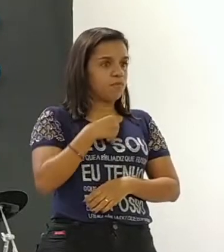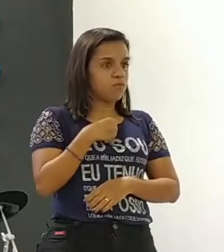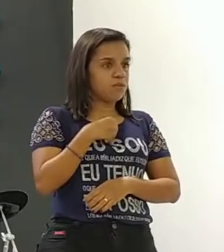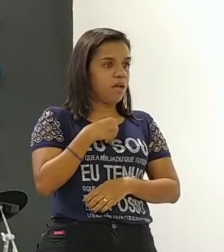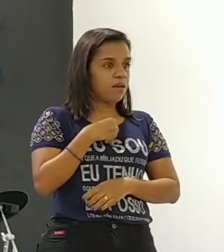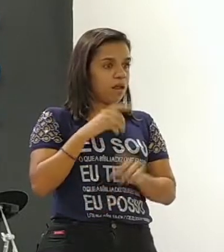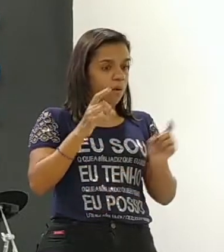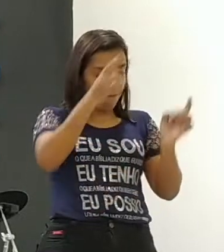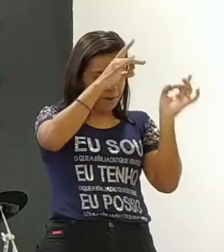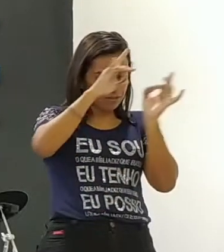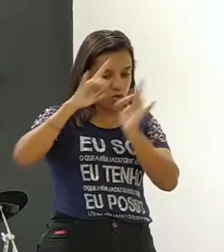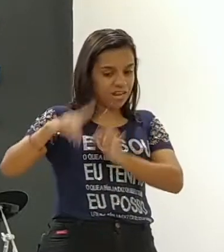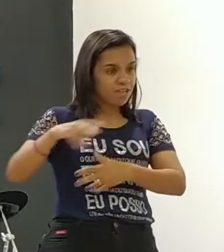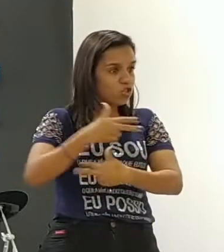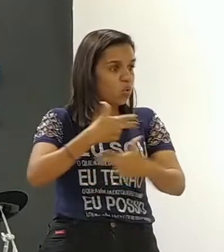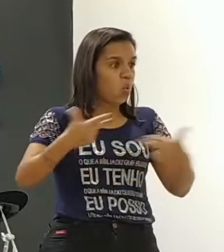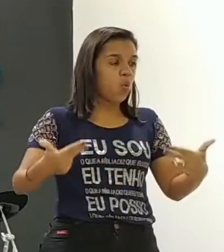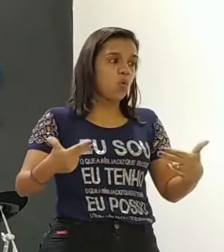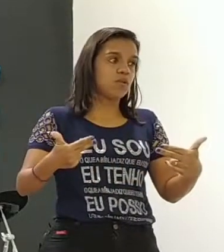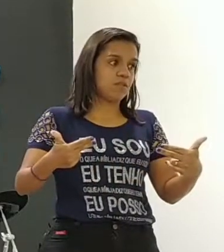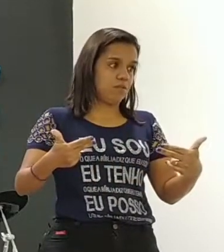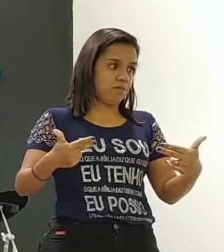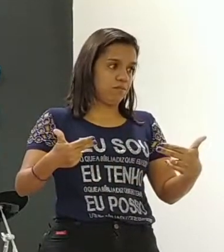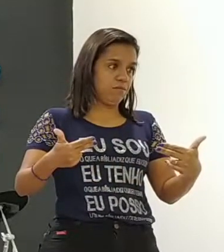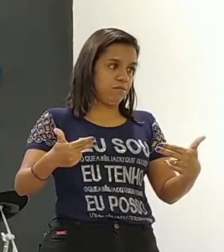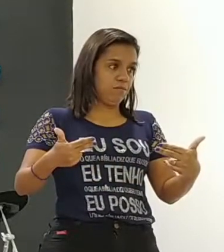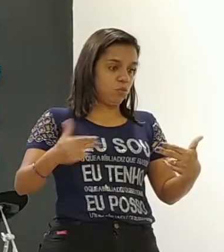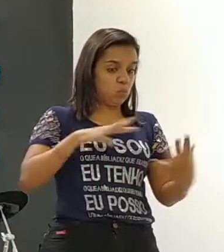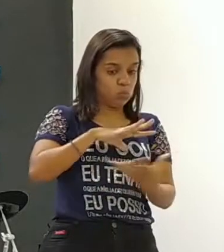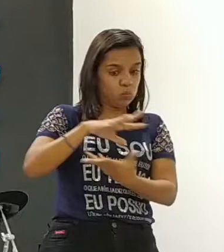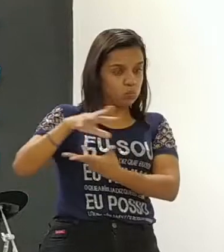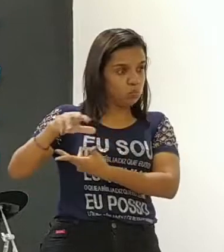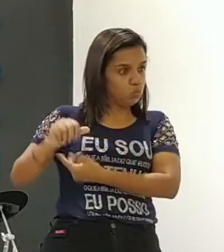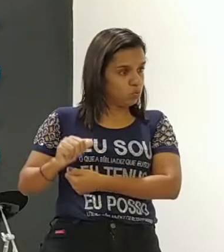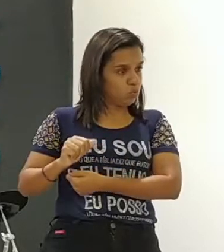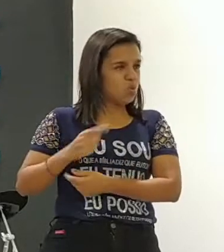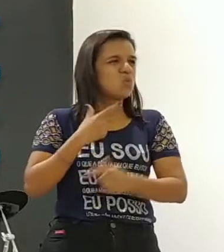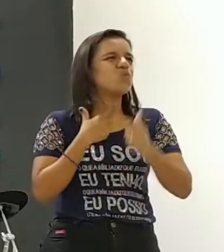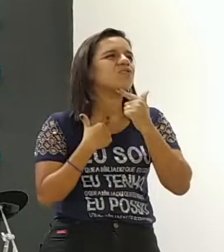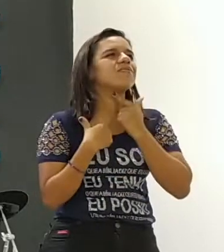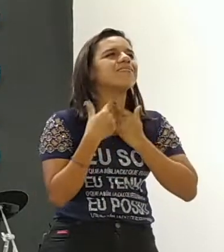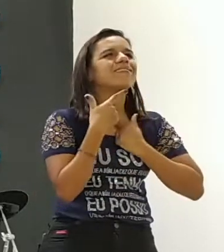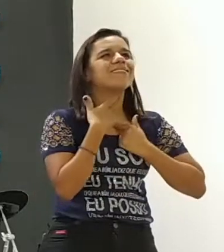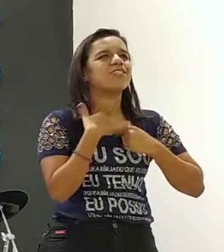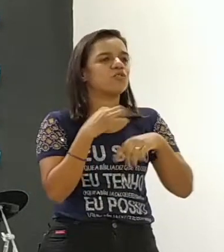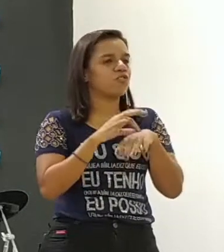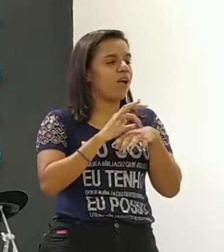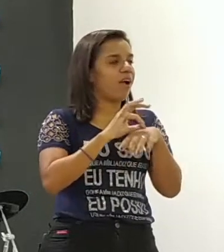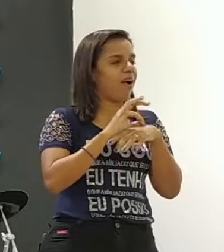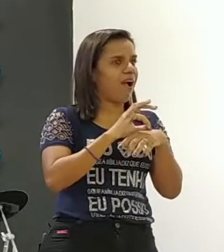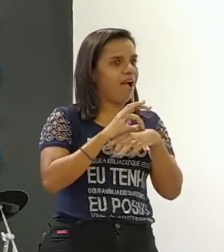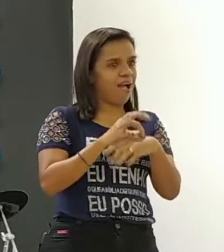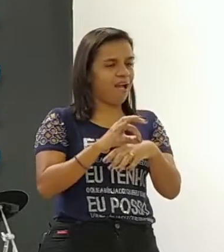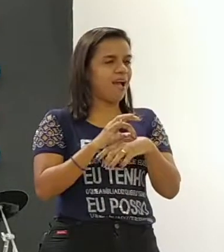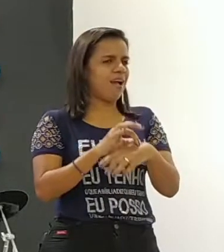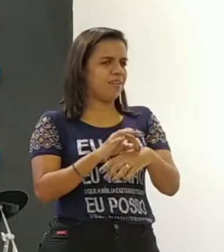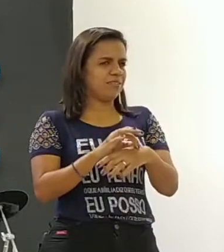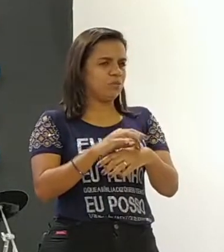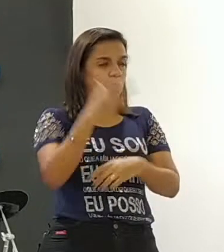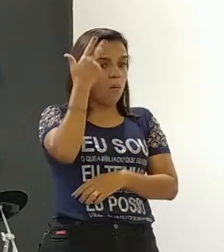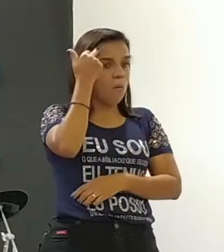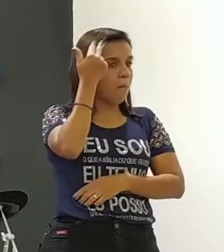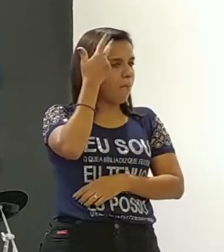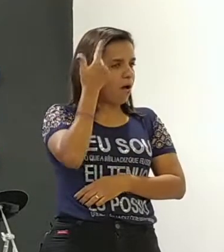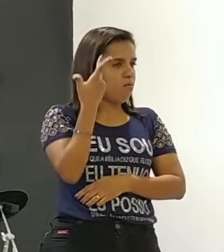cruz. Você nega a você nega os desejos da tua carne, aos desejos